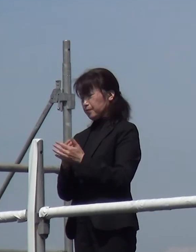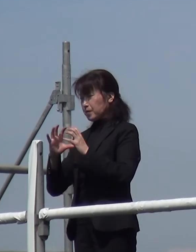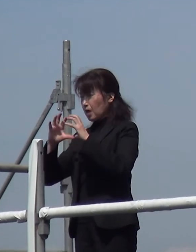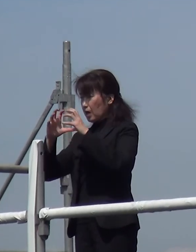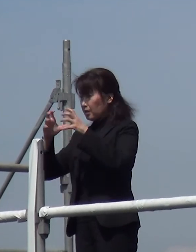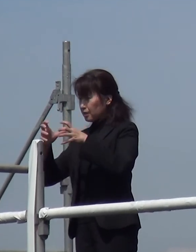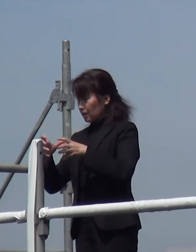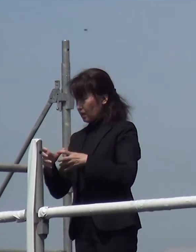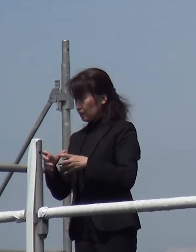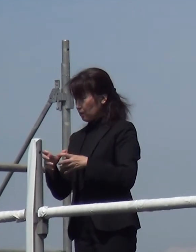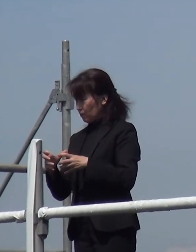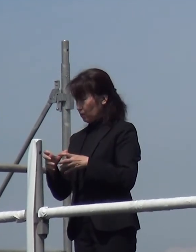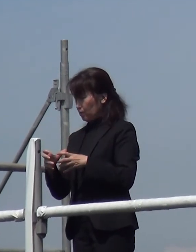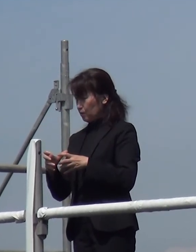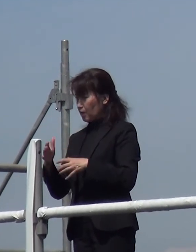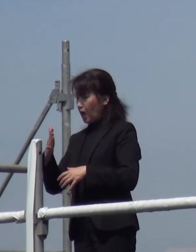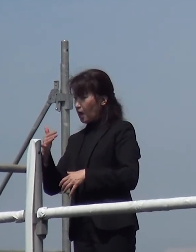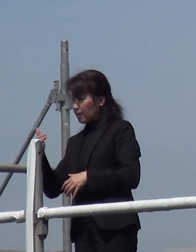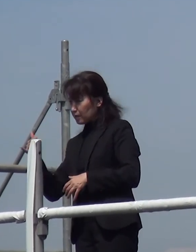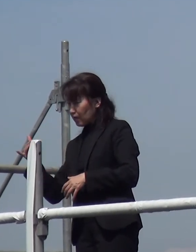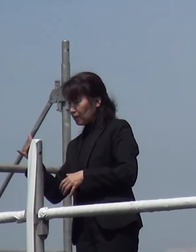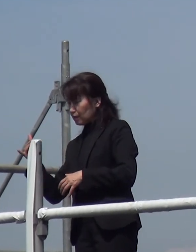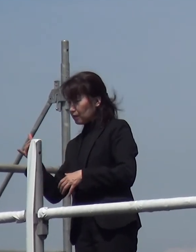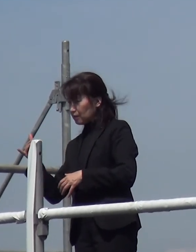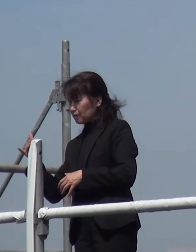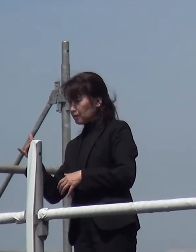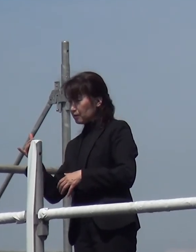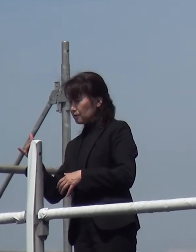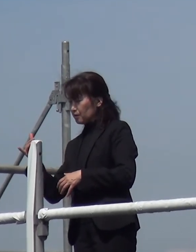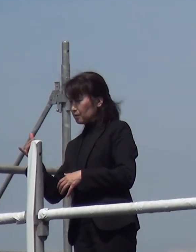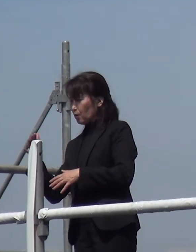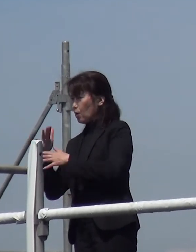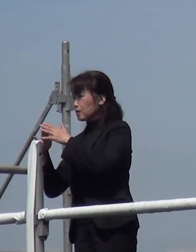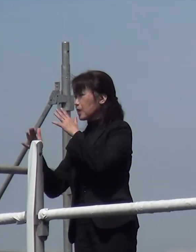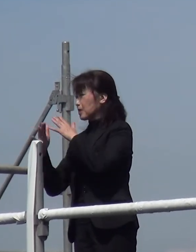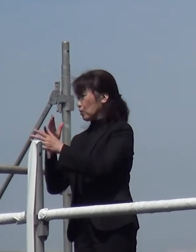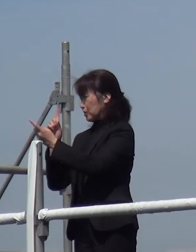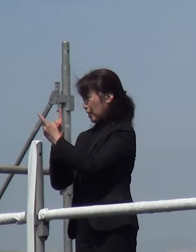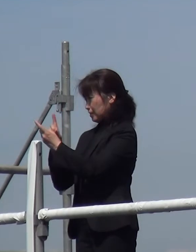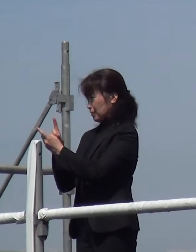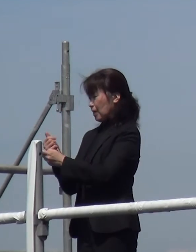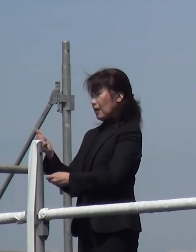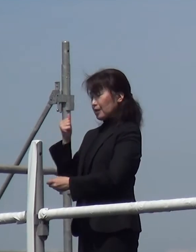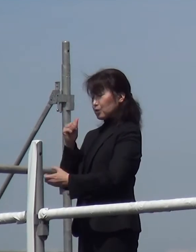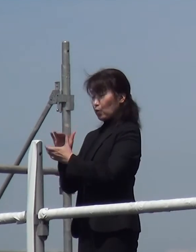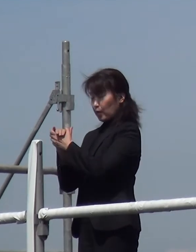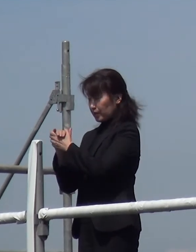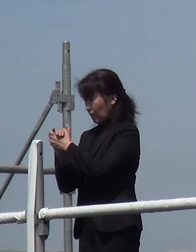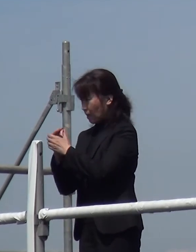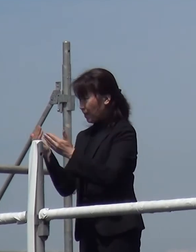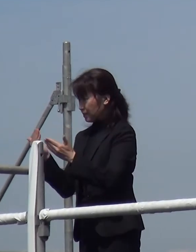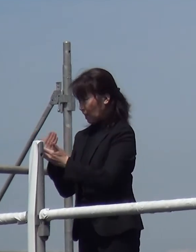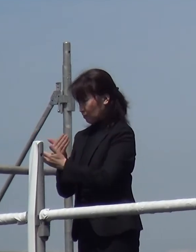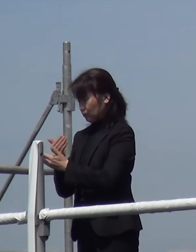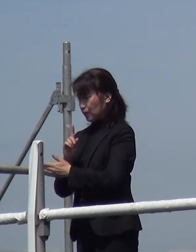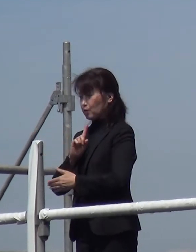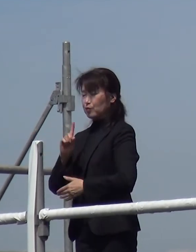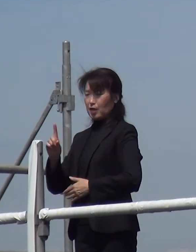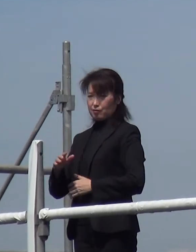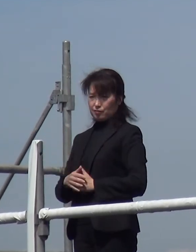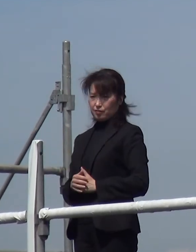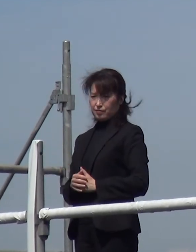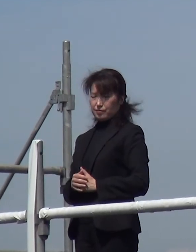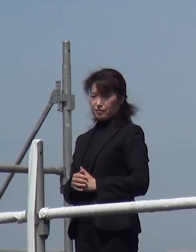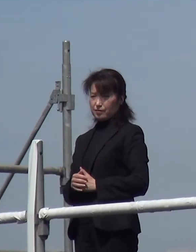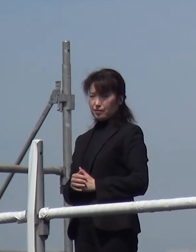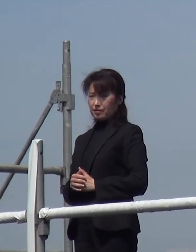界のアメリカの戦争に対して非常に力強い仲間となるであろうということを言っている。彼は